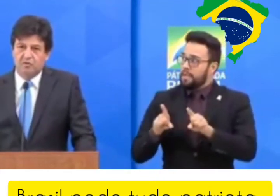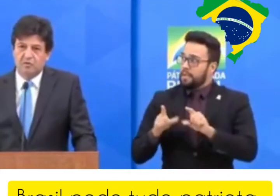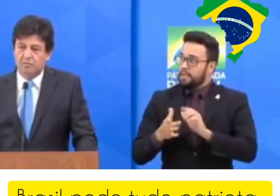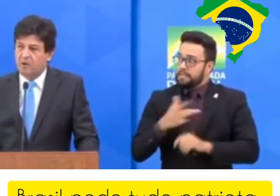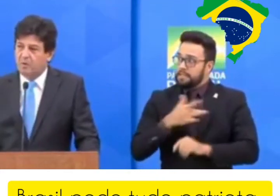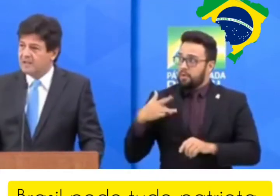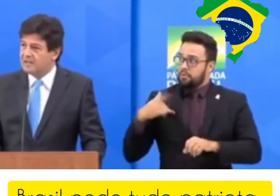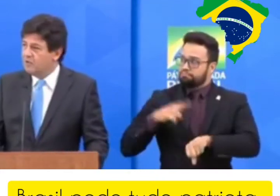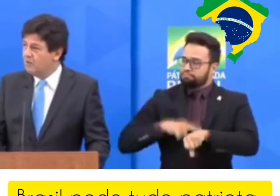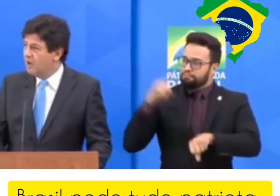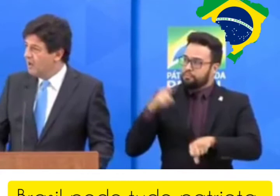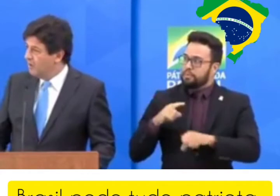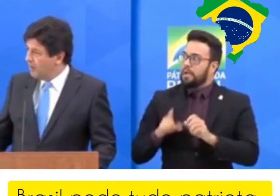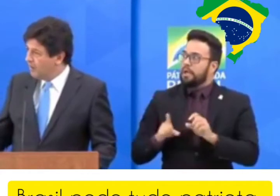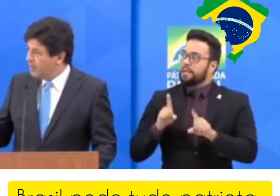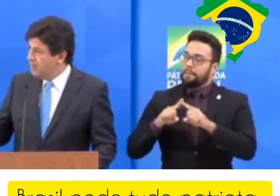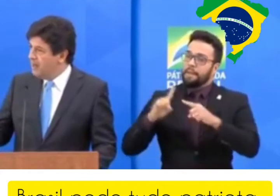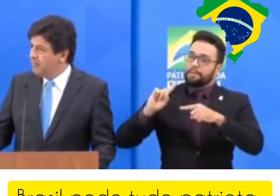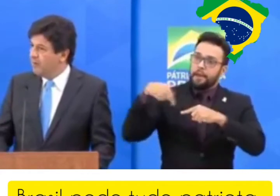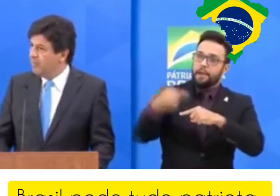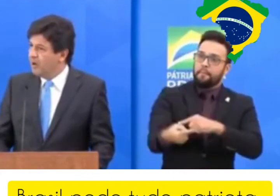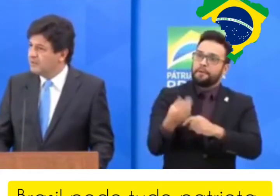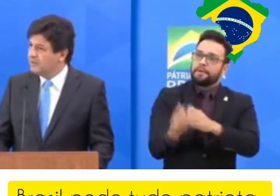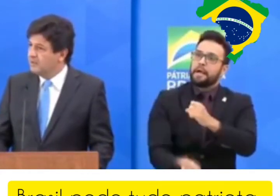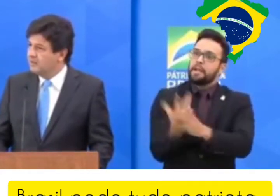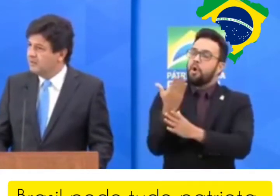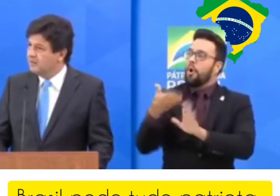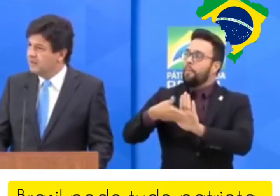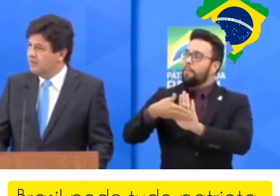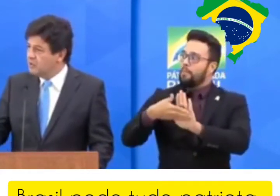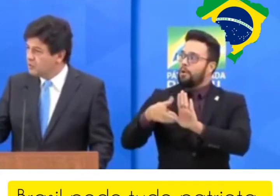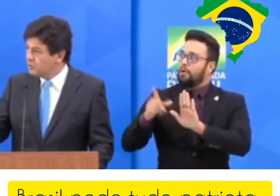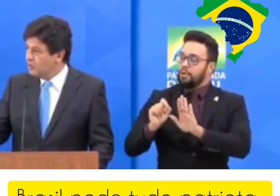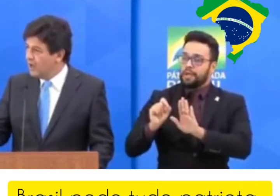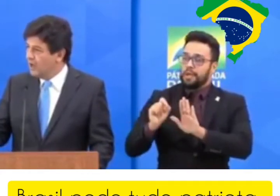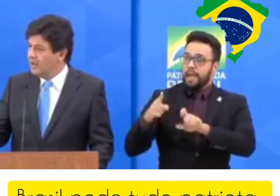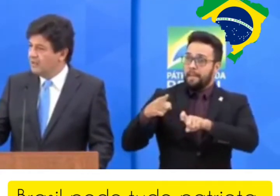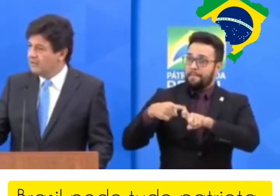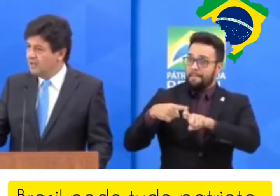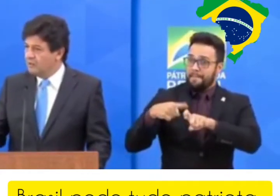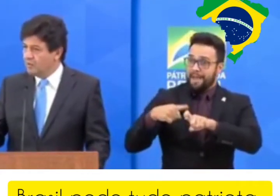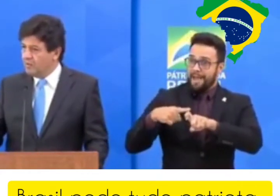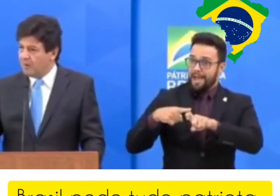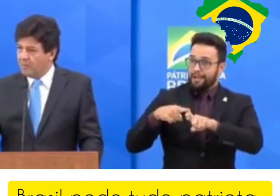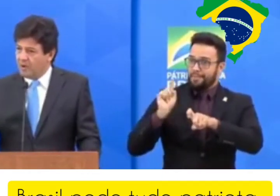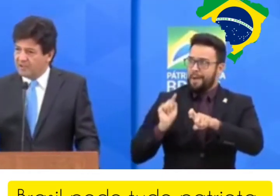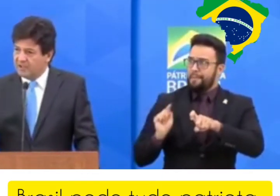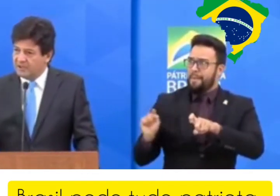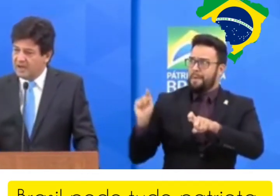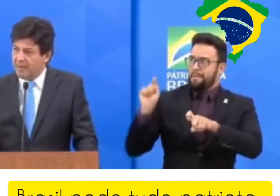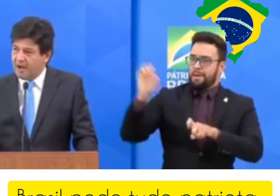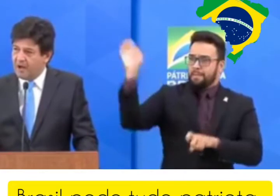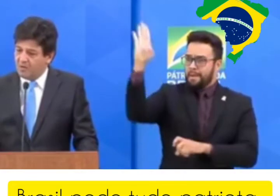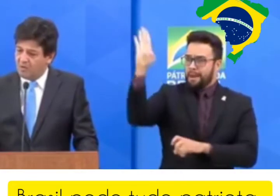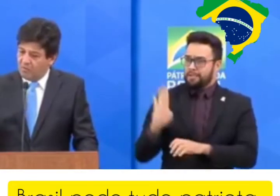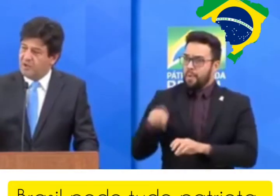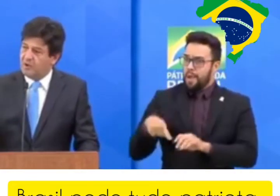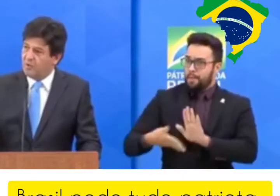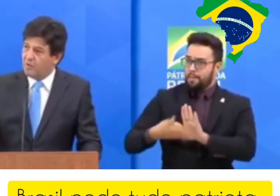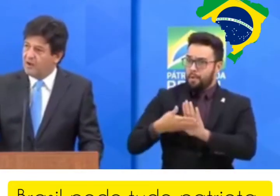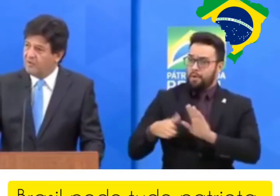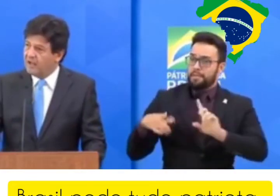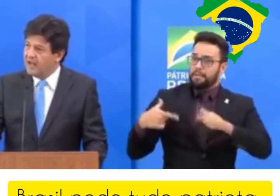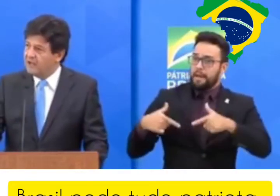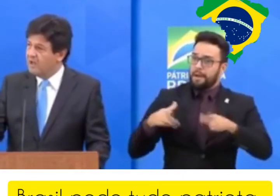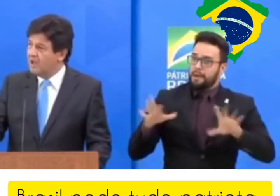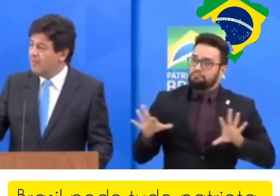foi o Médicos pelo Brasil, uma primeira proposta que mistura tanto uma proposta de trabalho com